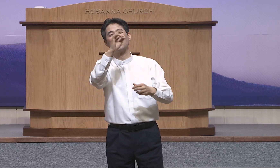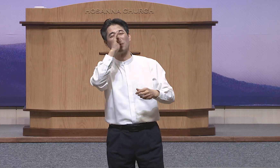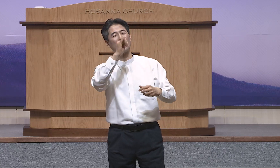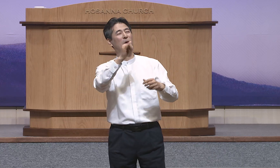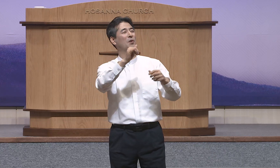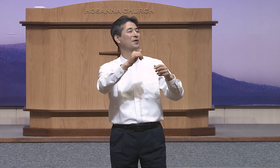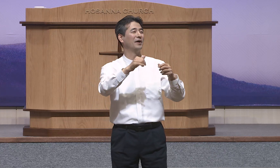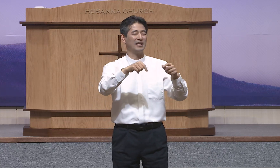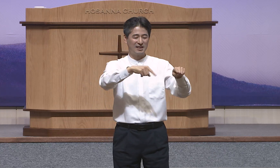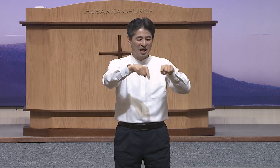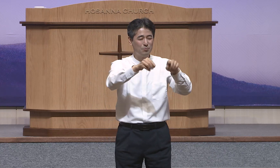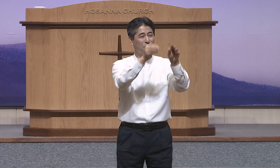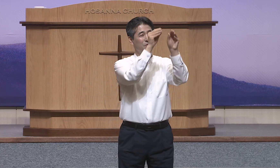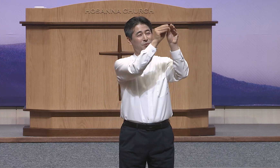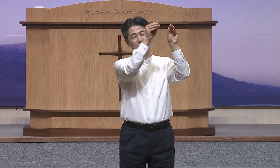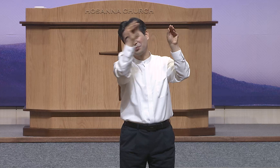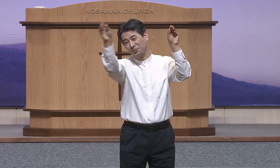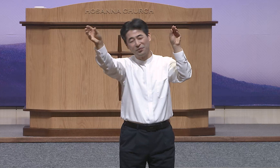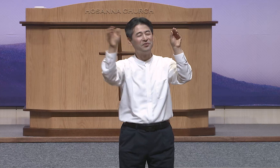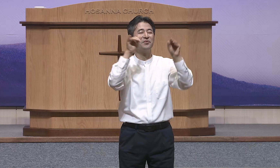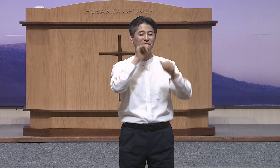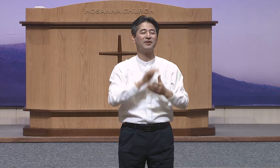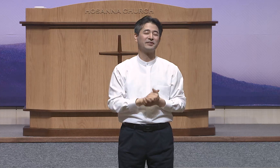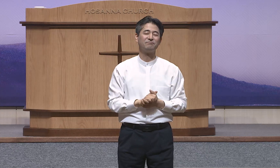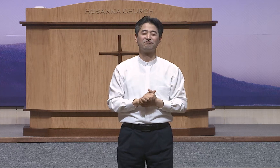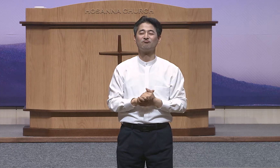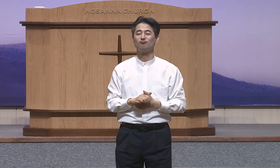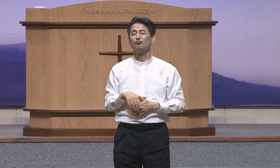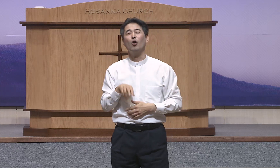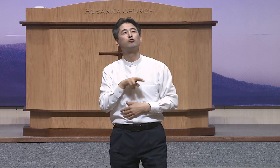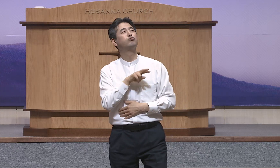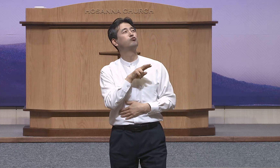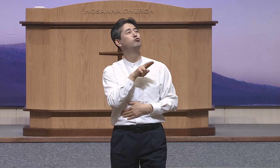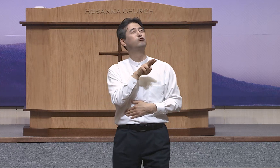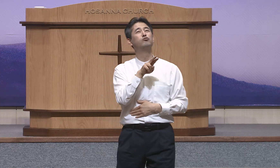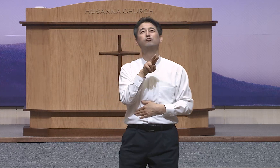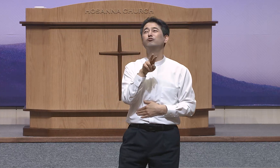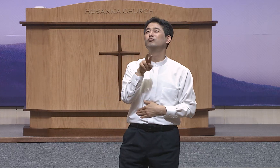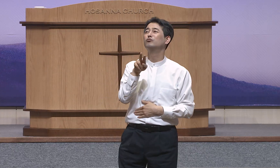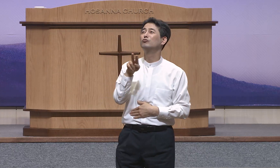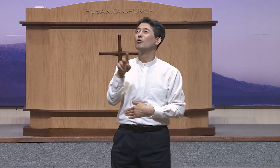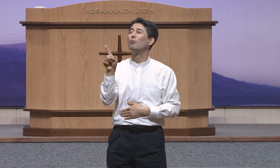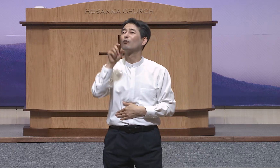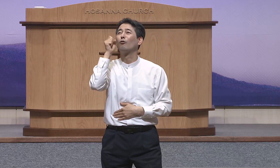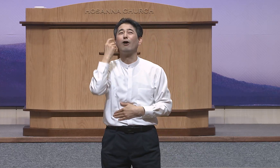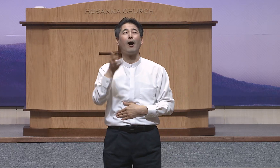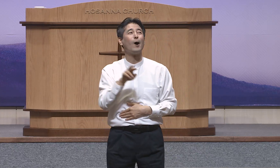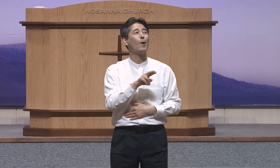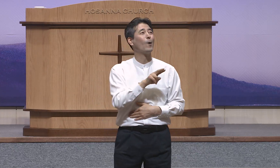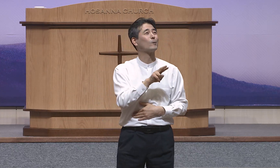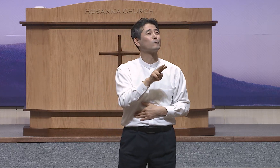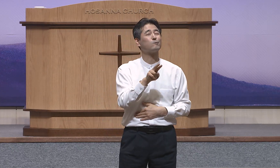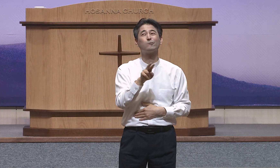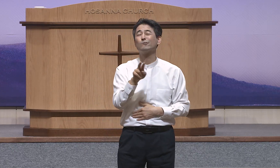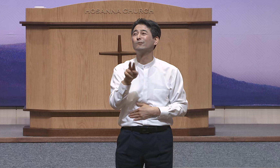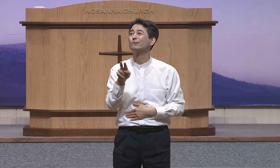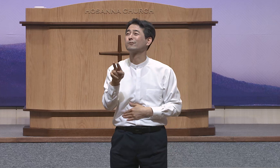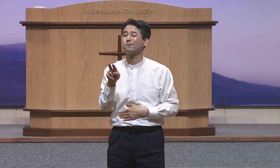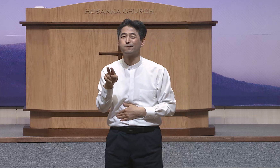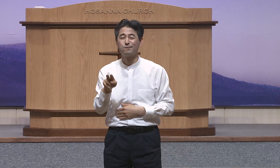가지 이제 CD들도 있고 테이프도 많이 팔잖아요. 그래서 제가 그곳에 가서 무엇을 들어보면 박자를 알